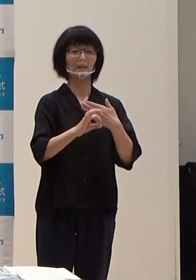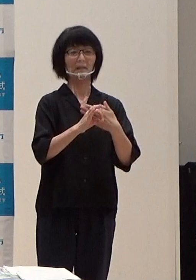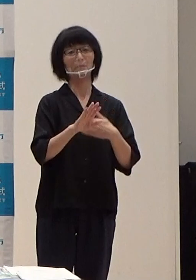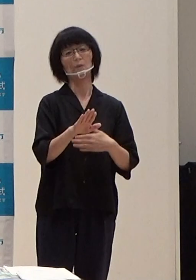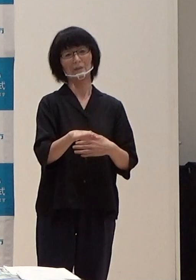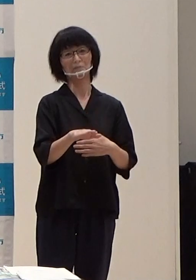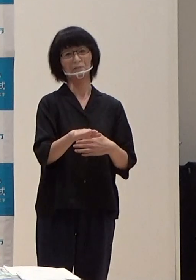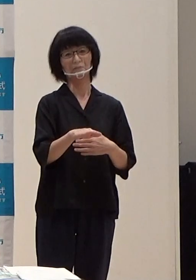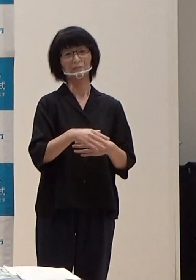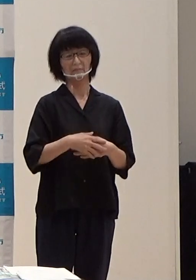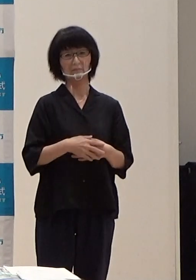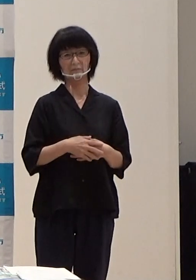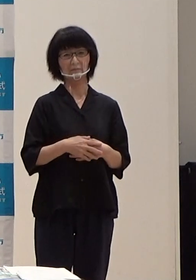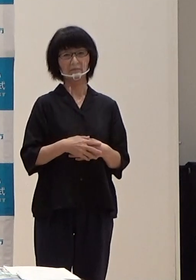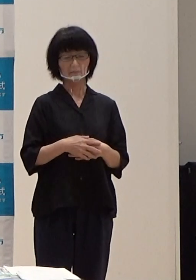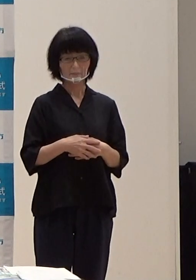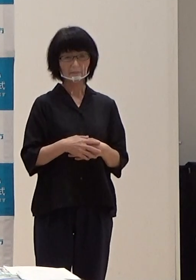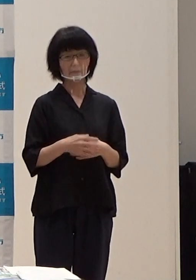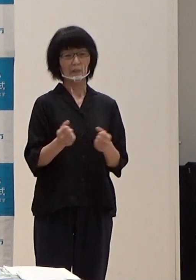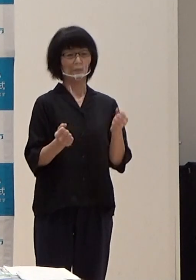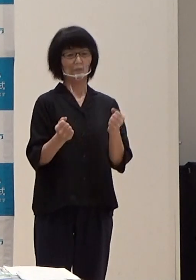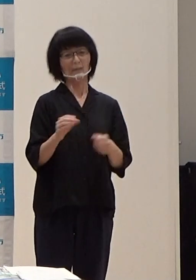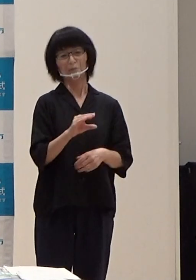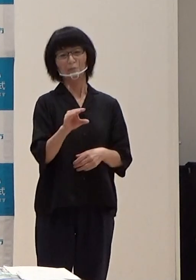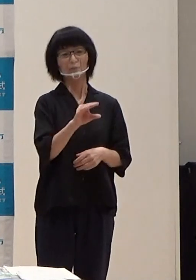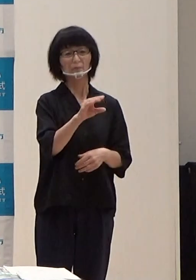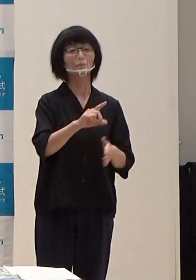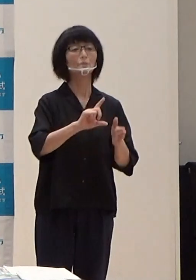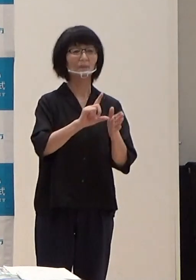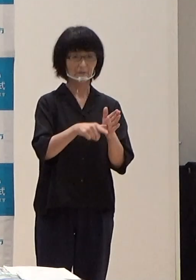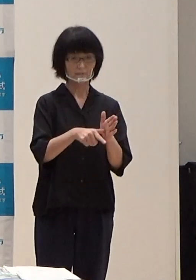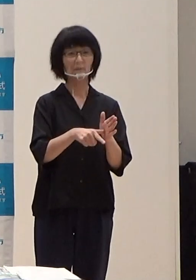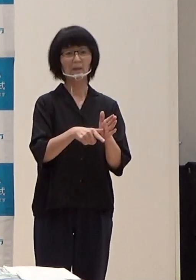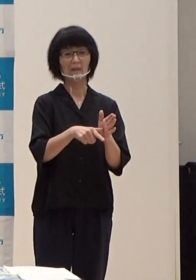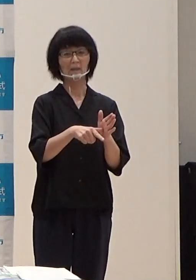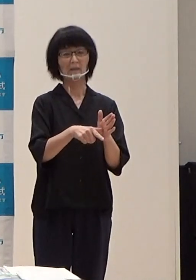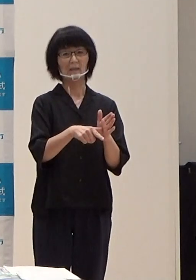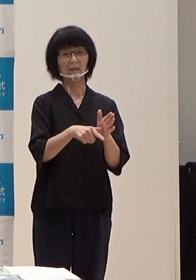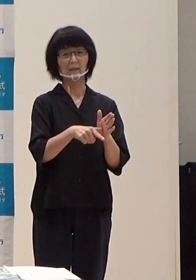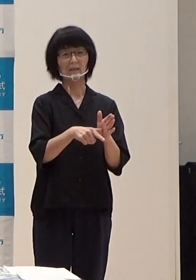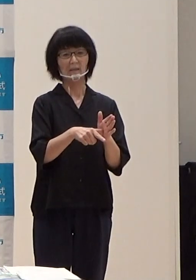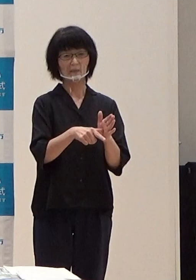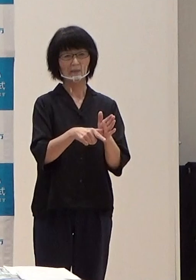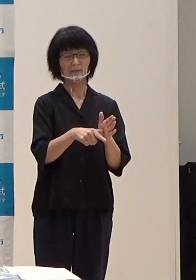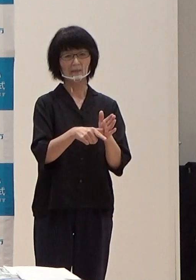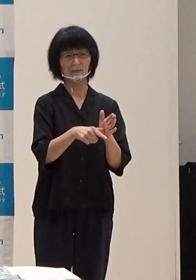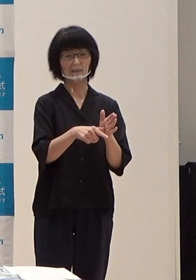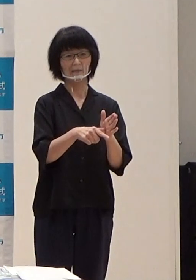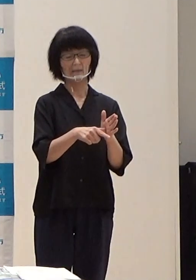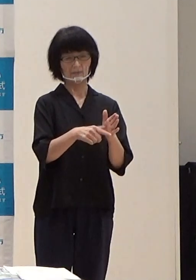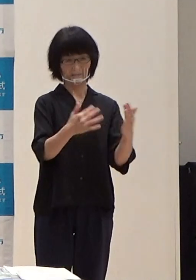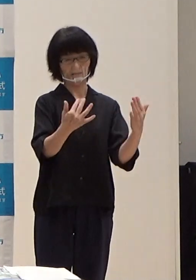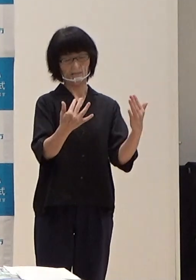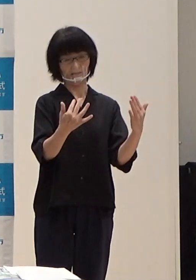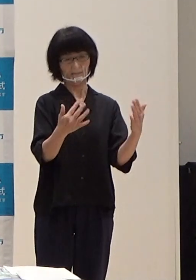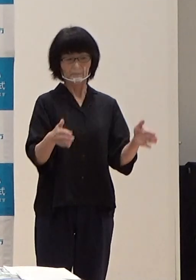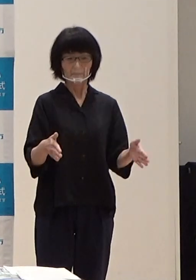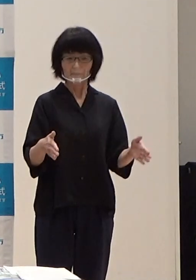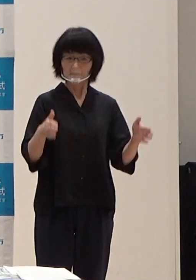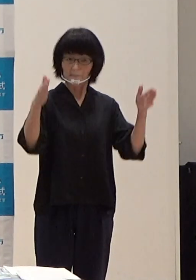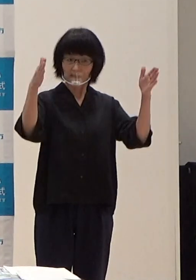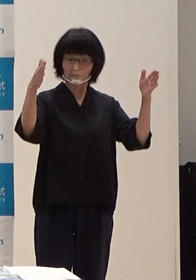少なくともですね、ドライブに出られる時にカーエアコン換気型にして、なるべ